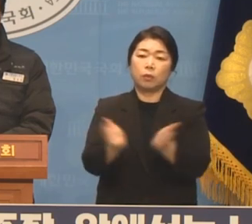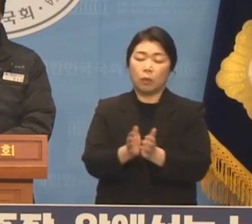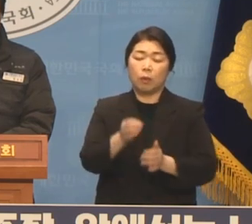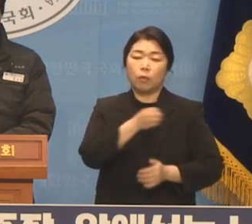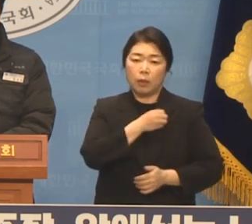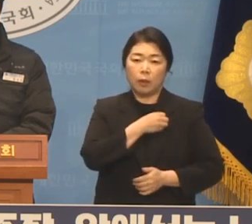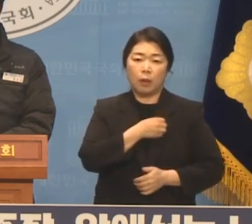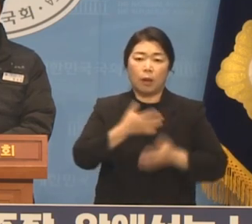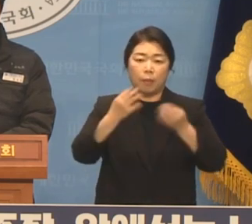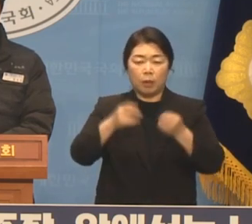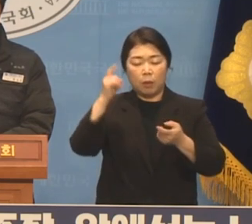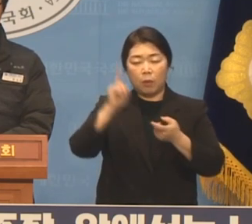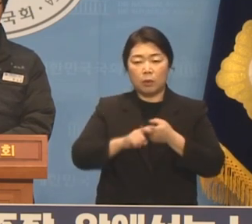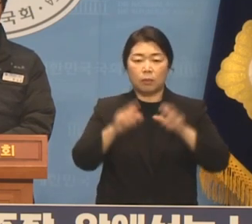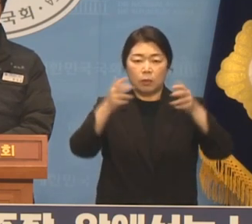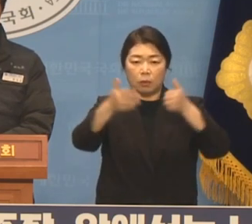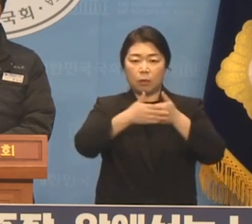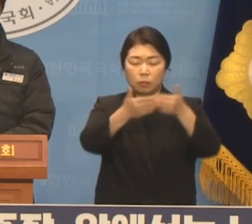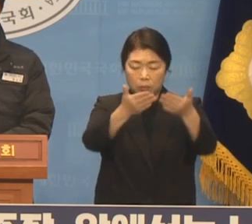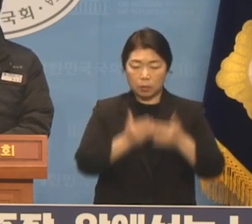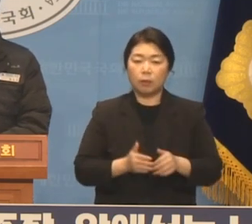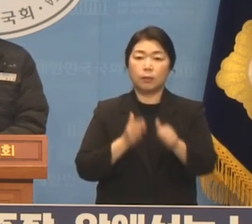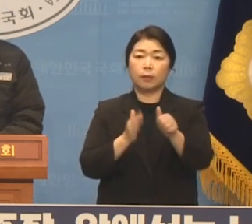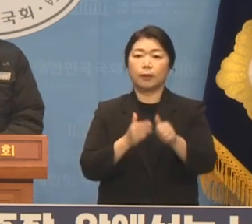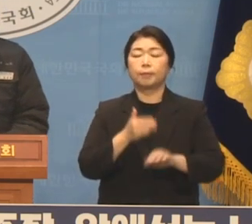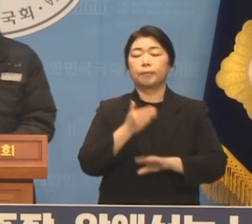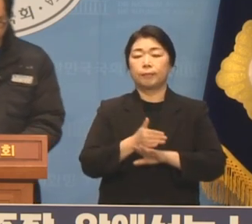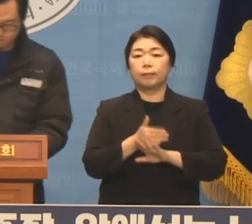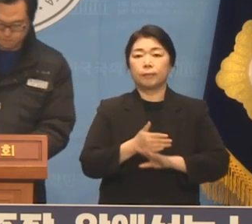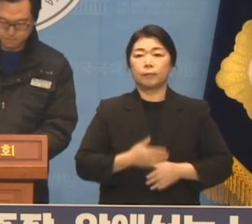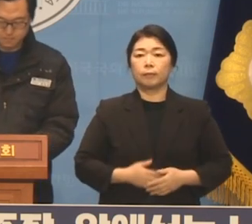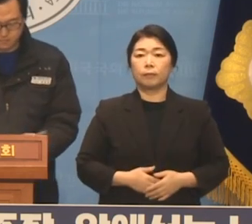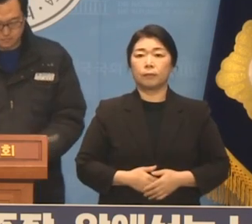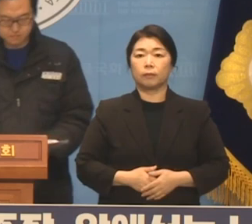많은 관심과 응원 부탁드리겠습니다. 감사합니다.